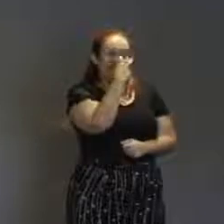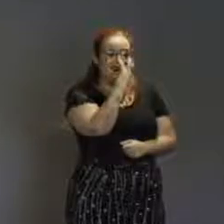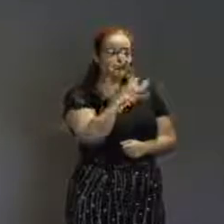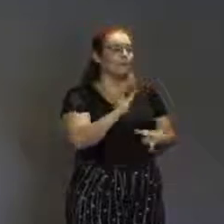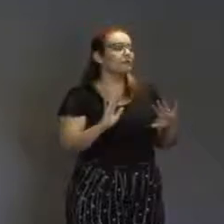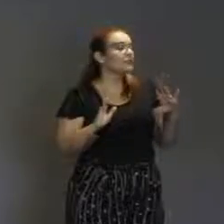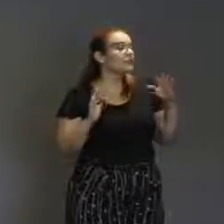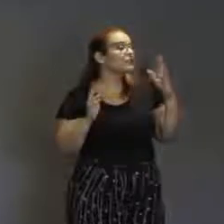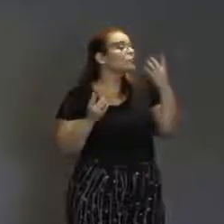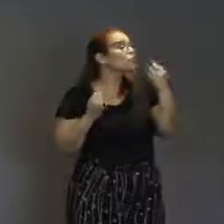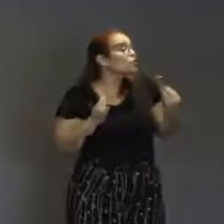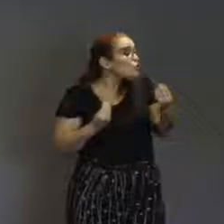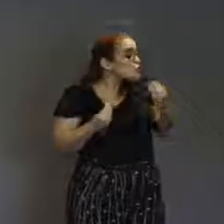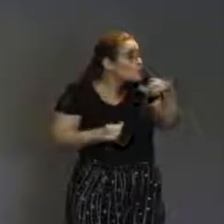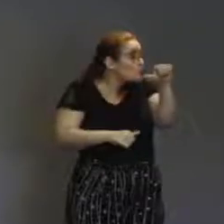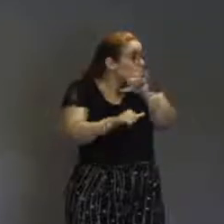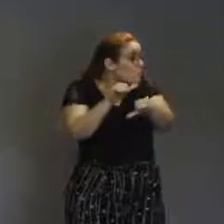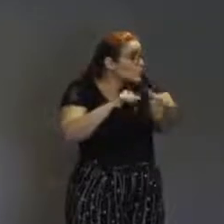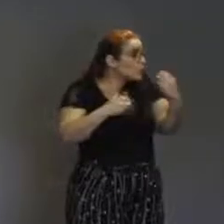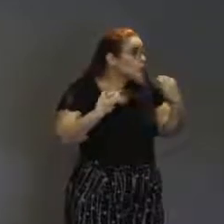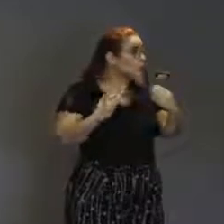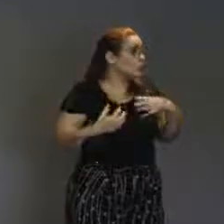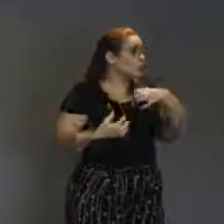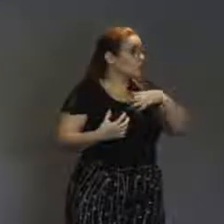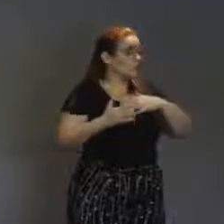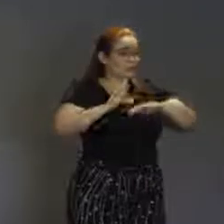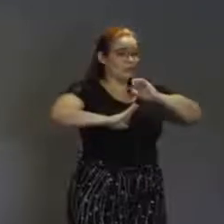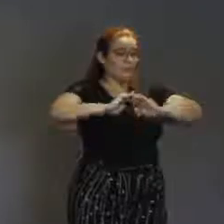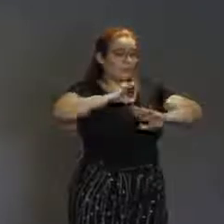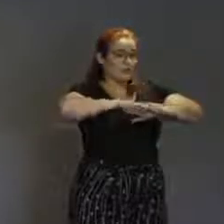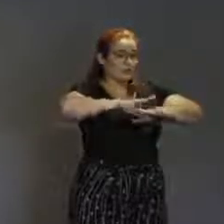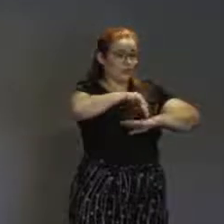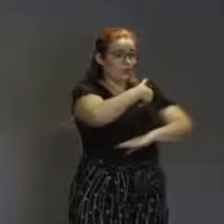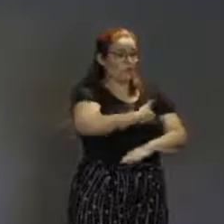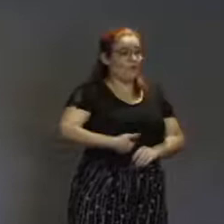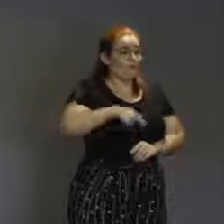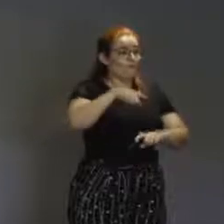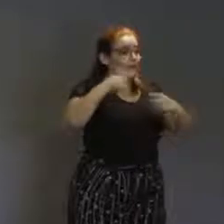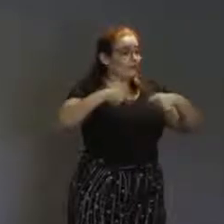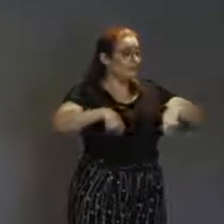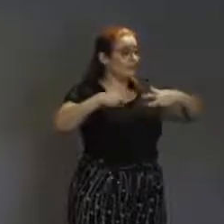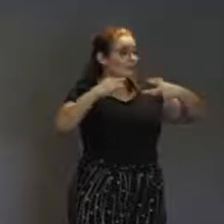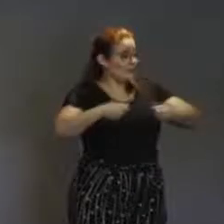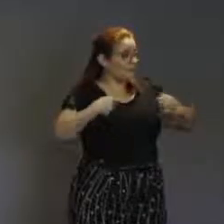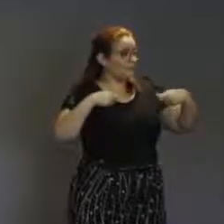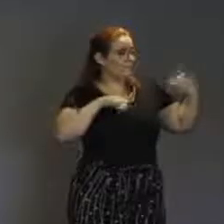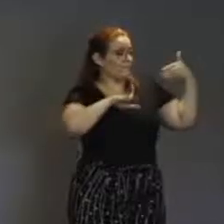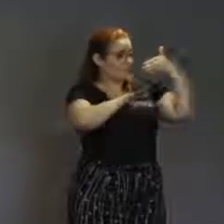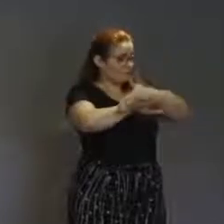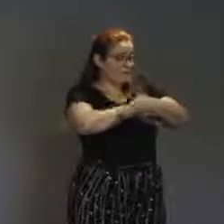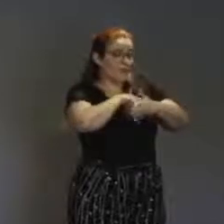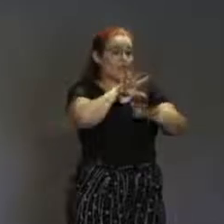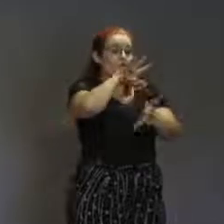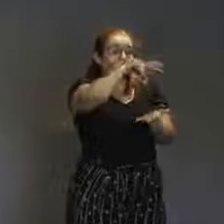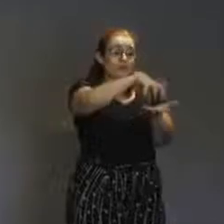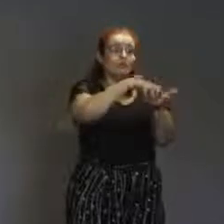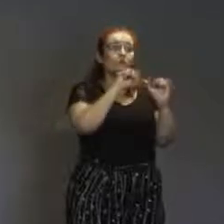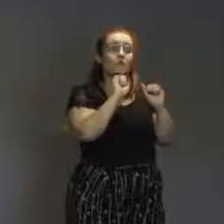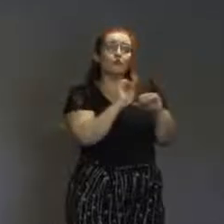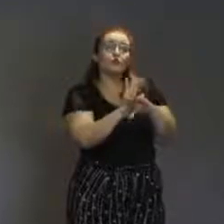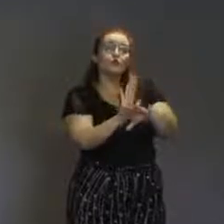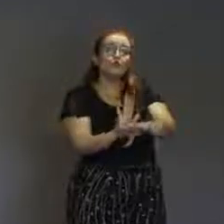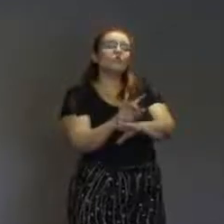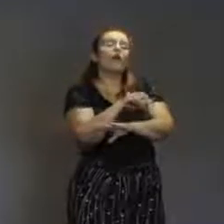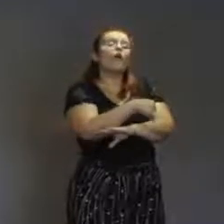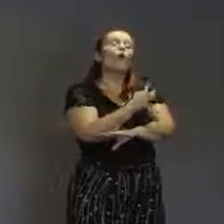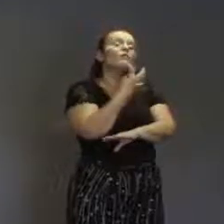muda formas de ação. O governo tem que entender, aceitar que a startup tem que entrar. A fundação pode vir ajudar com este conhecimento. Como